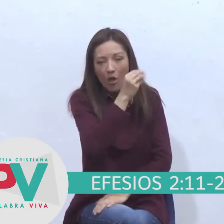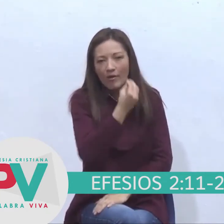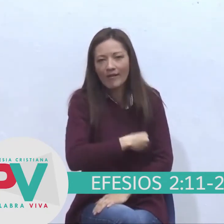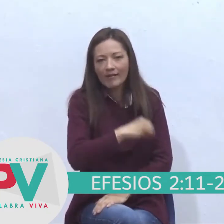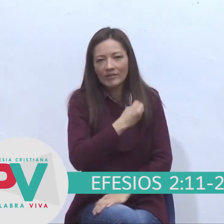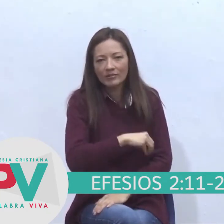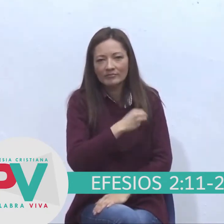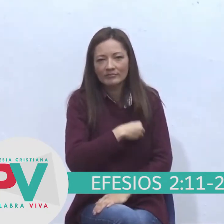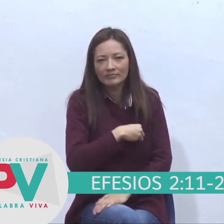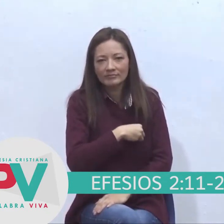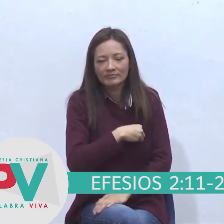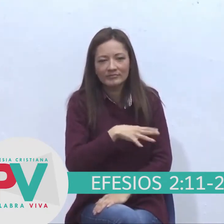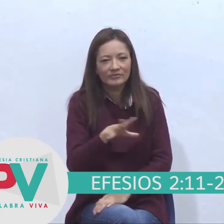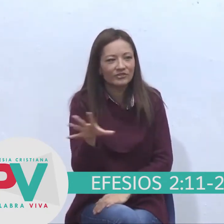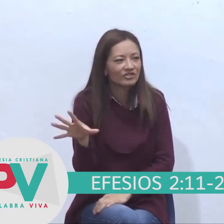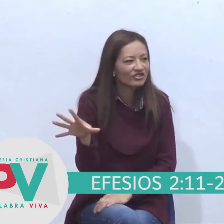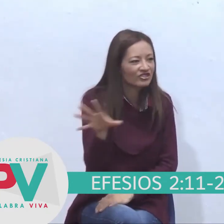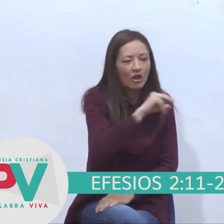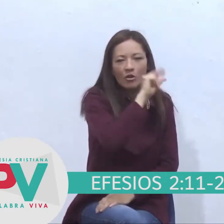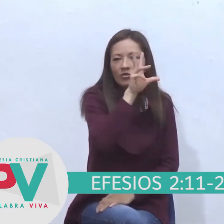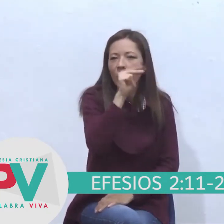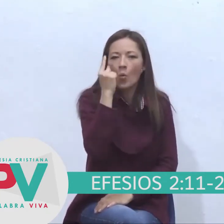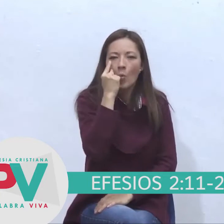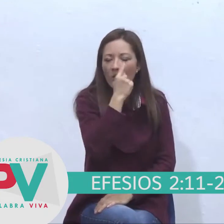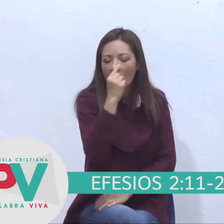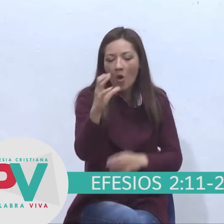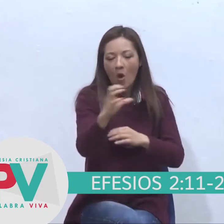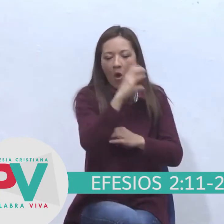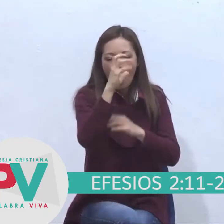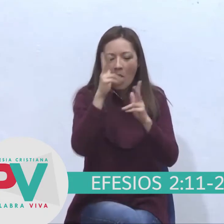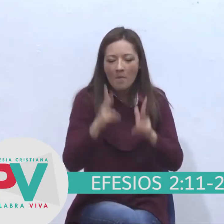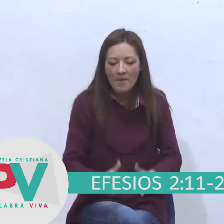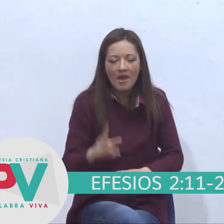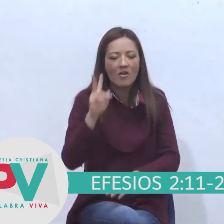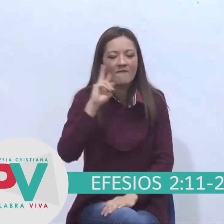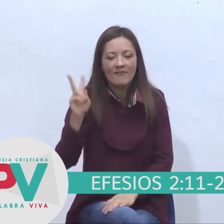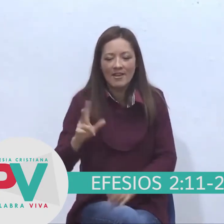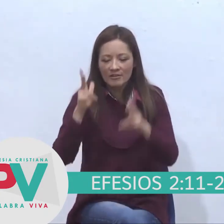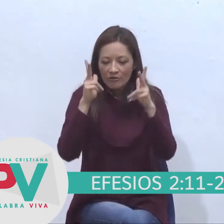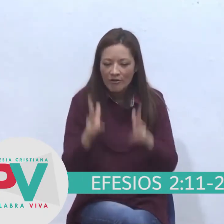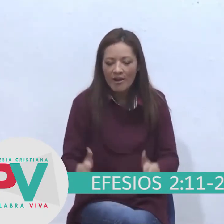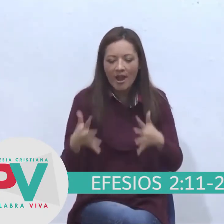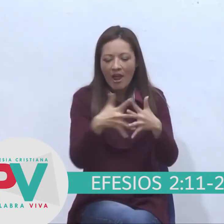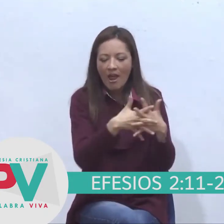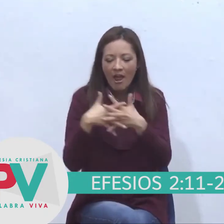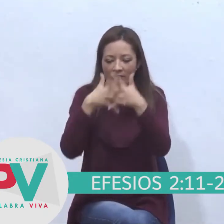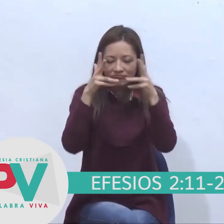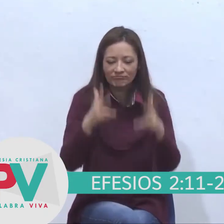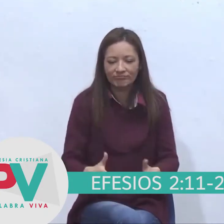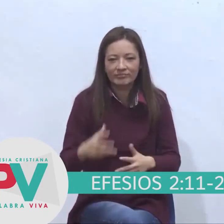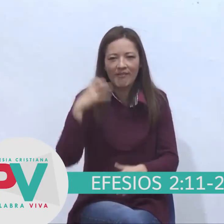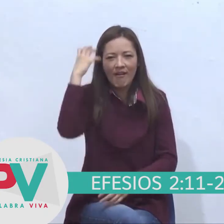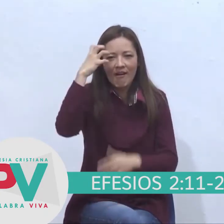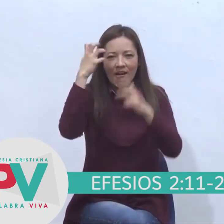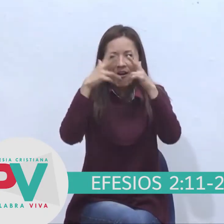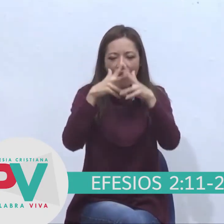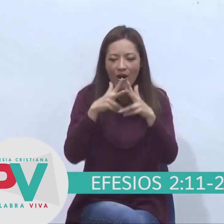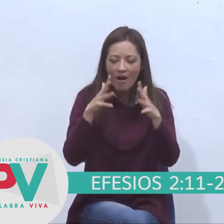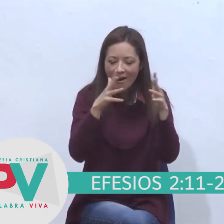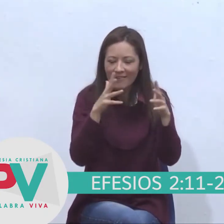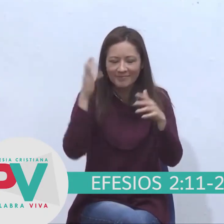a todos los que no son judíos, colombianos, venezolanos, americanos, europeos,